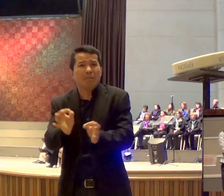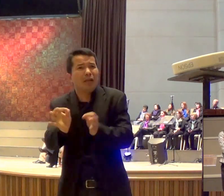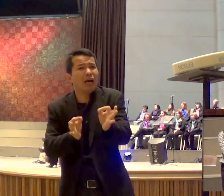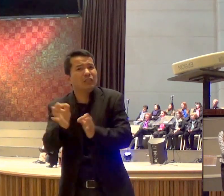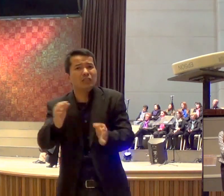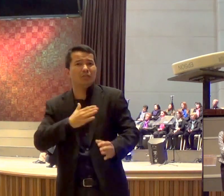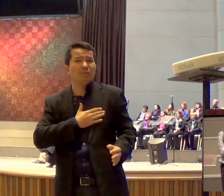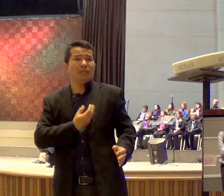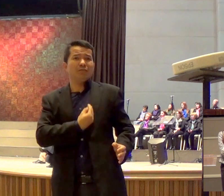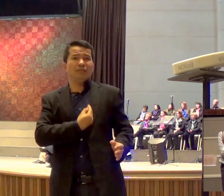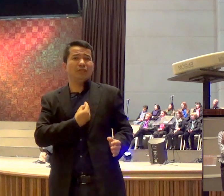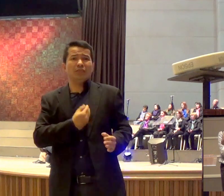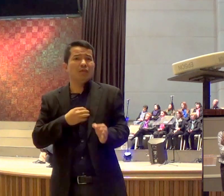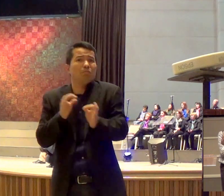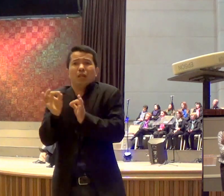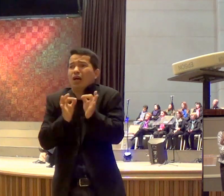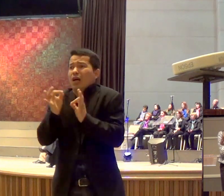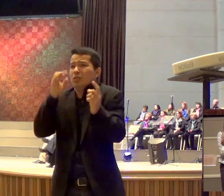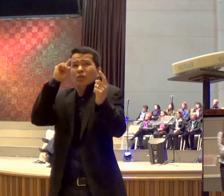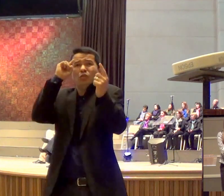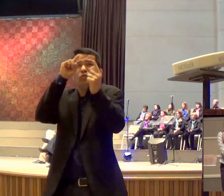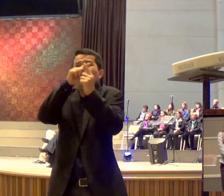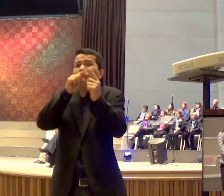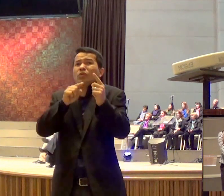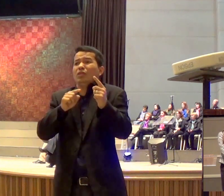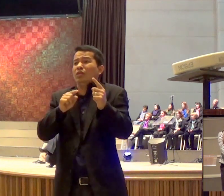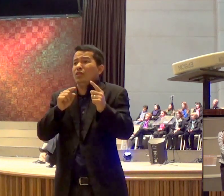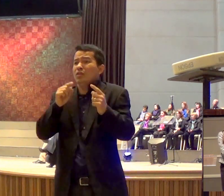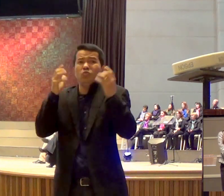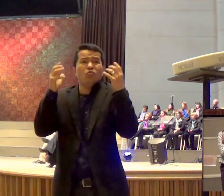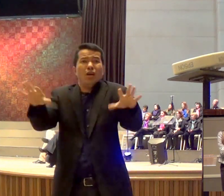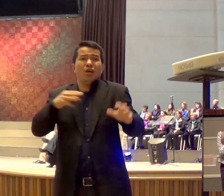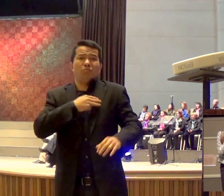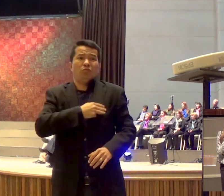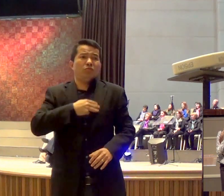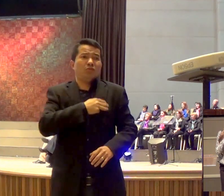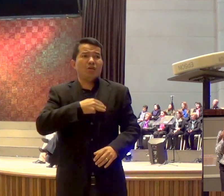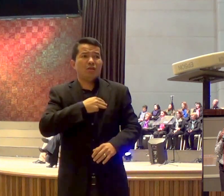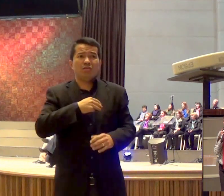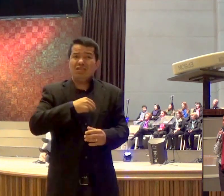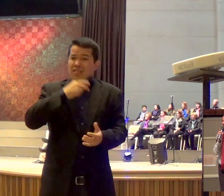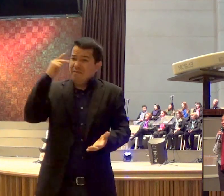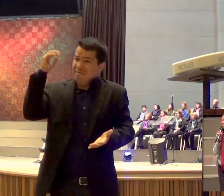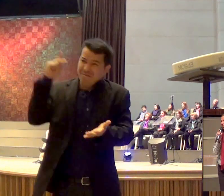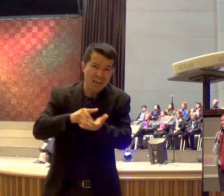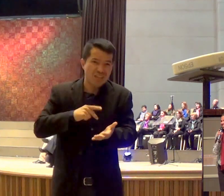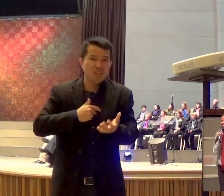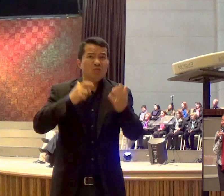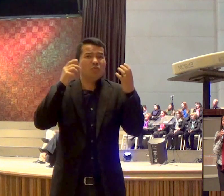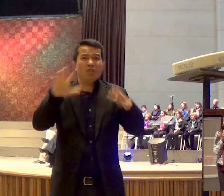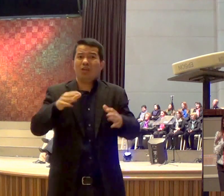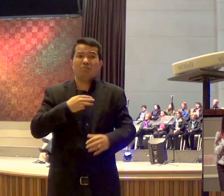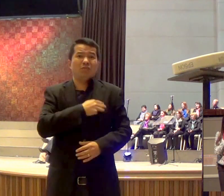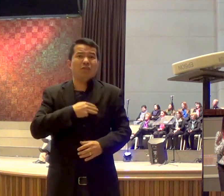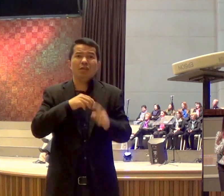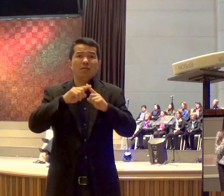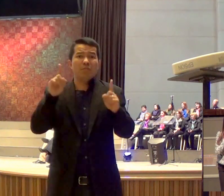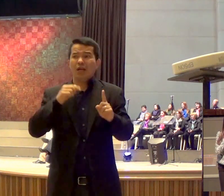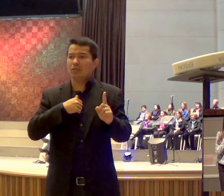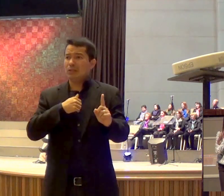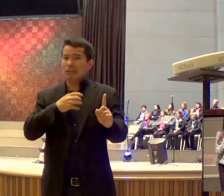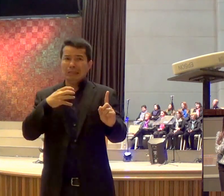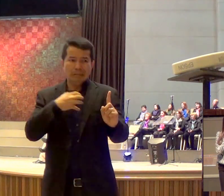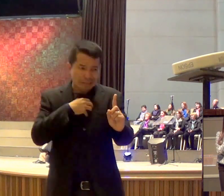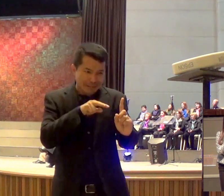na minha vida e eu tinha uma certeza na minha vida não queria ser Missionária mas Deus vai me quebrando Eu costumo